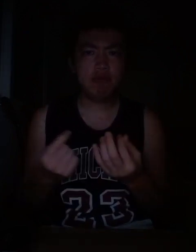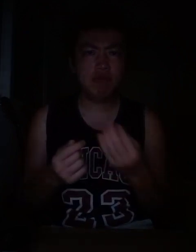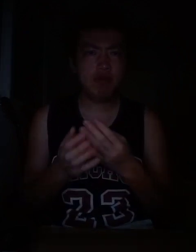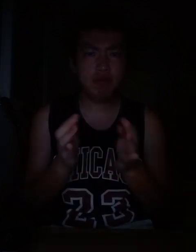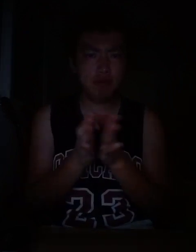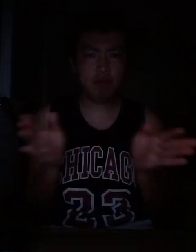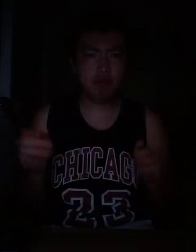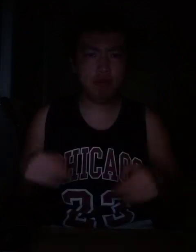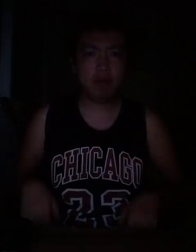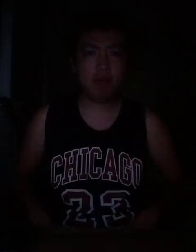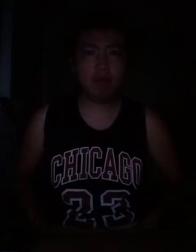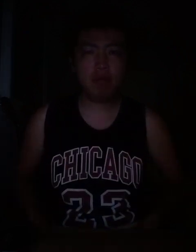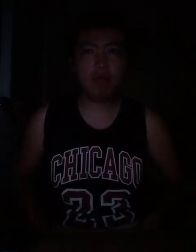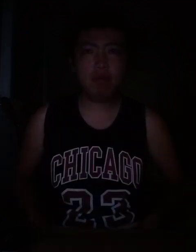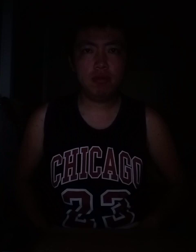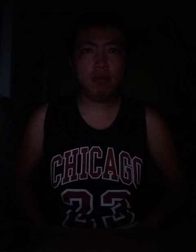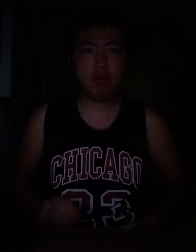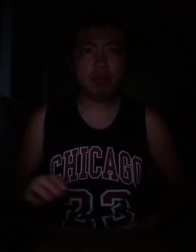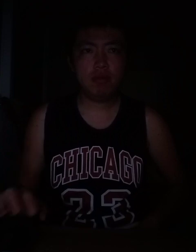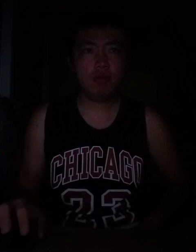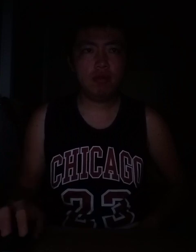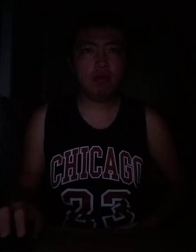있습니다. SBS 이태권입니다.